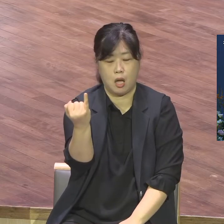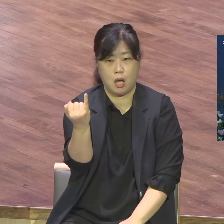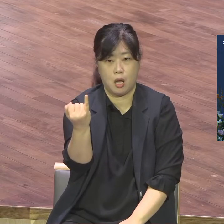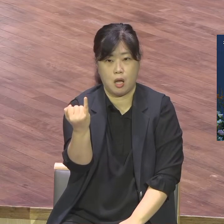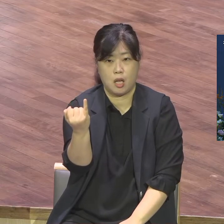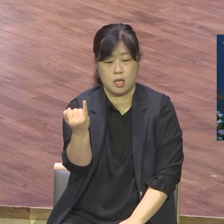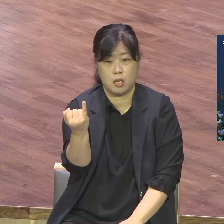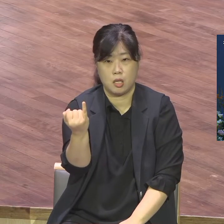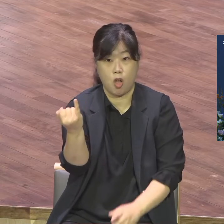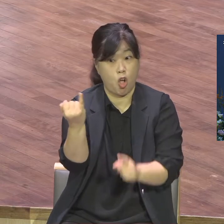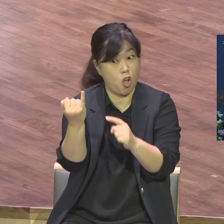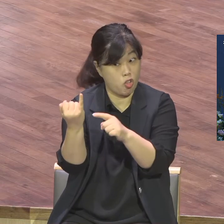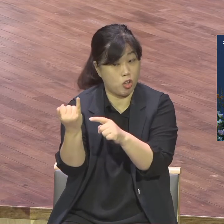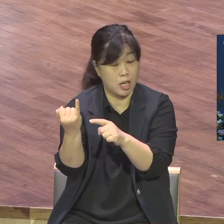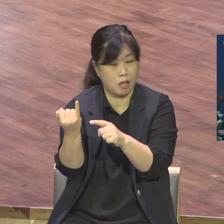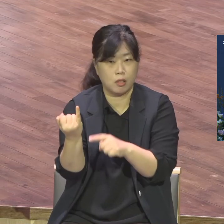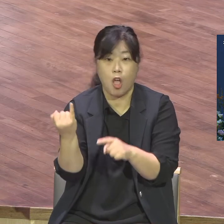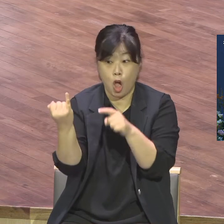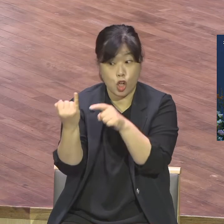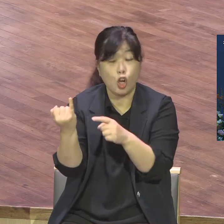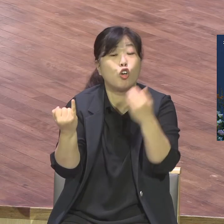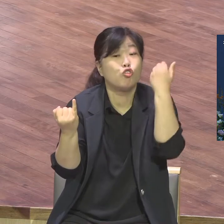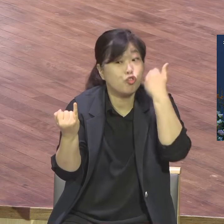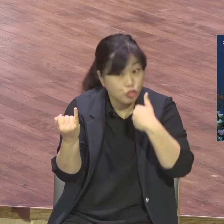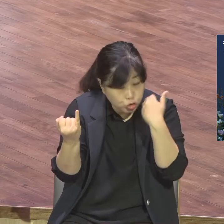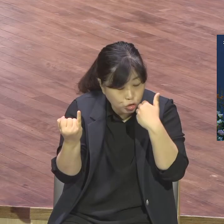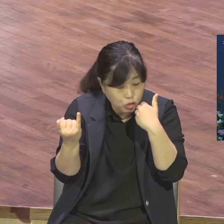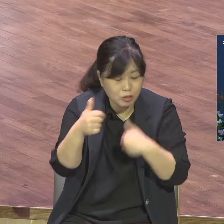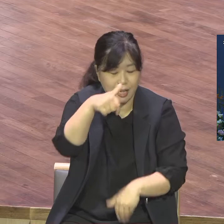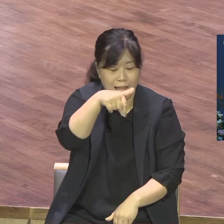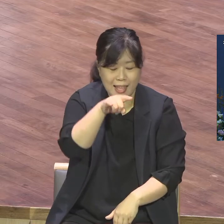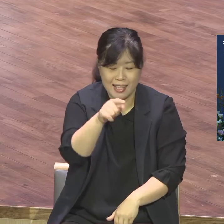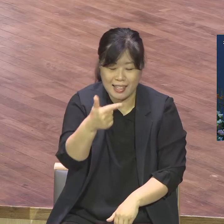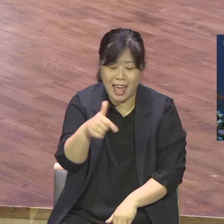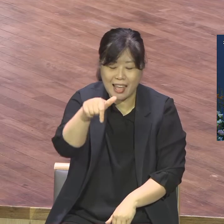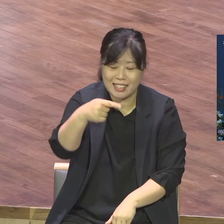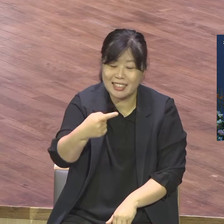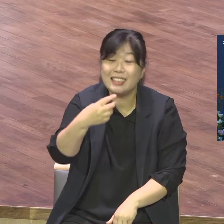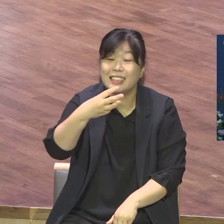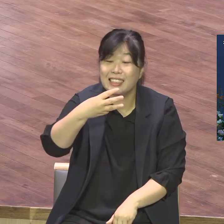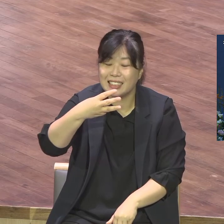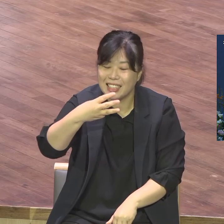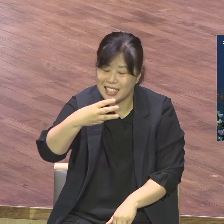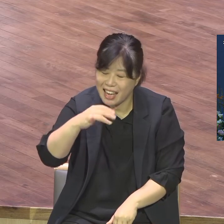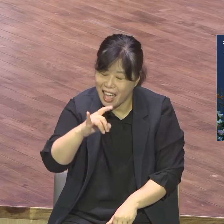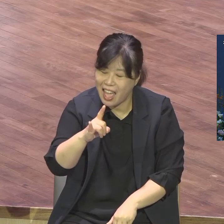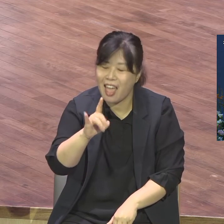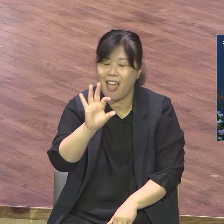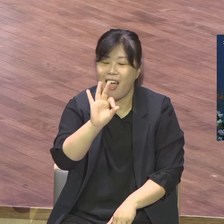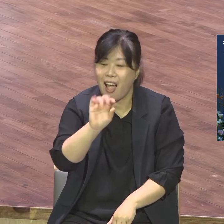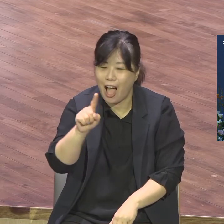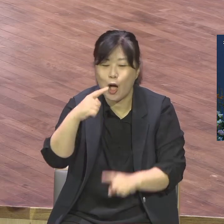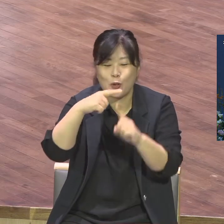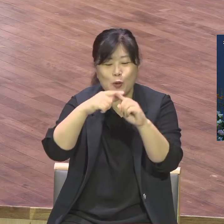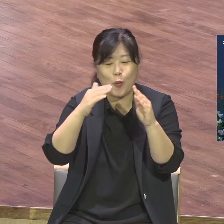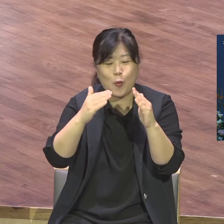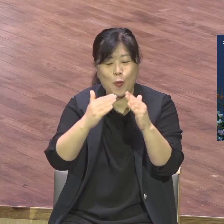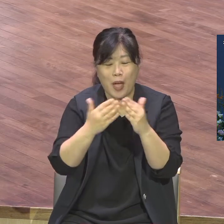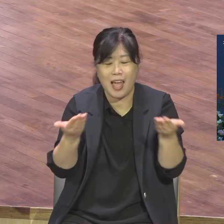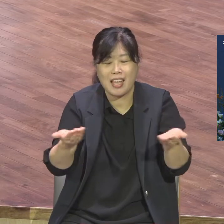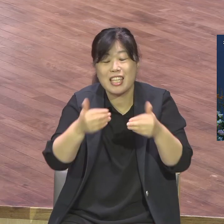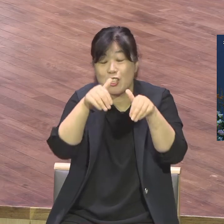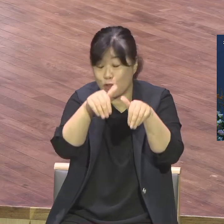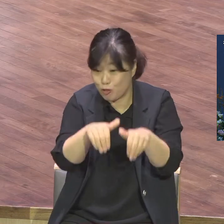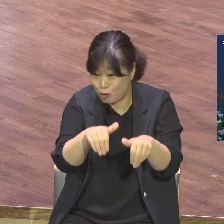바울은 베베를 가르쳐서 갱그레아 교회의 일꾼이며 직위가 많으니까요. 자신과